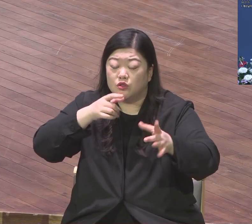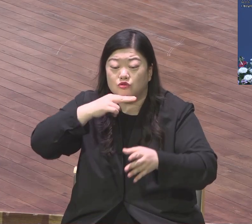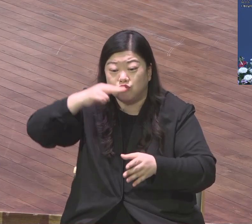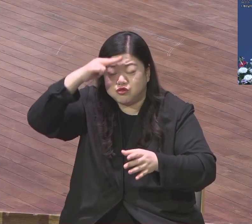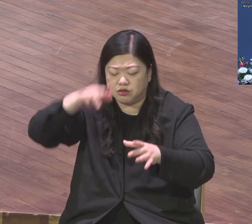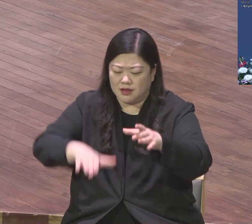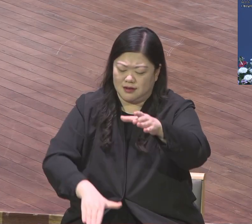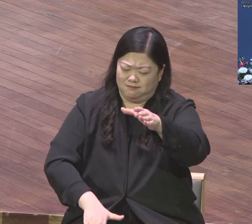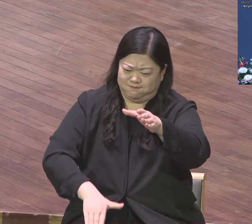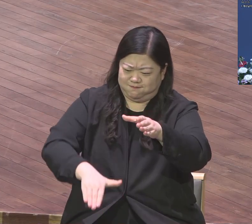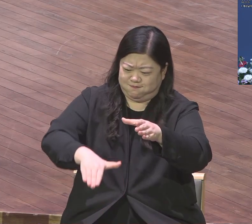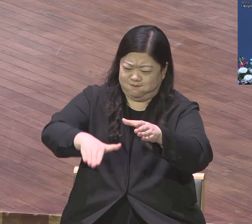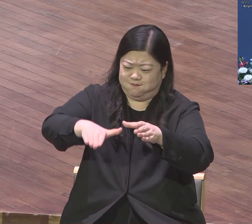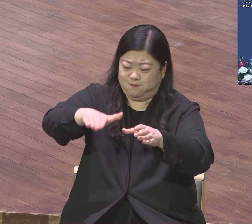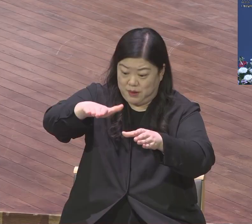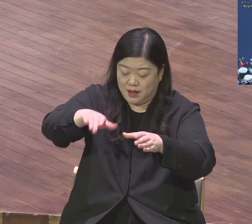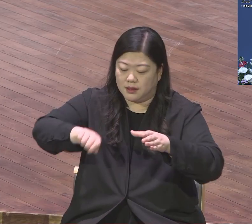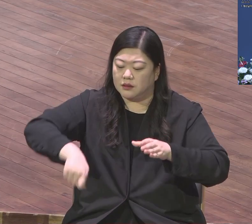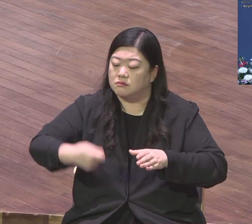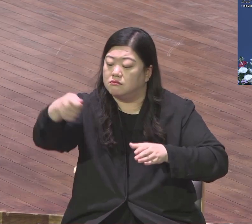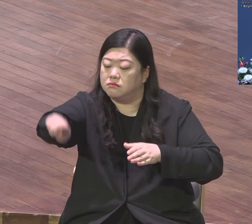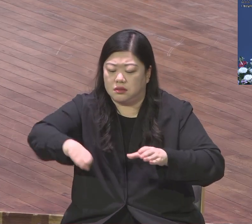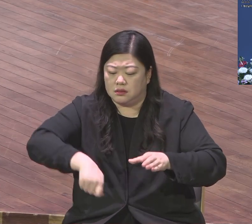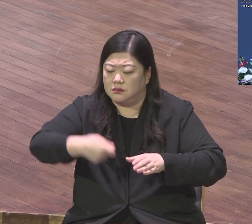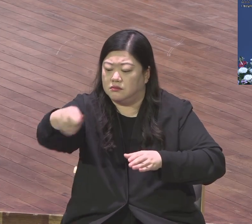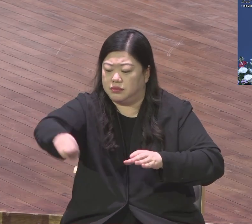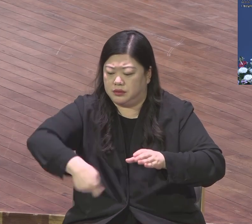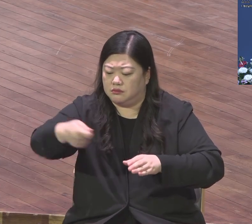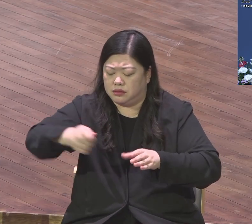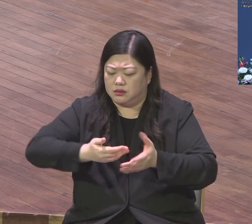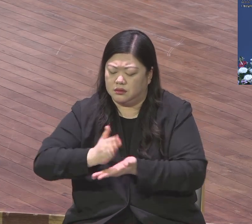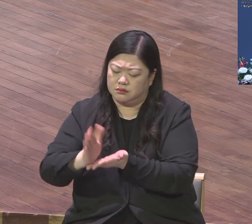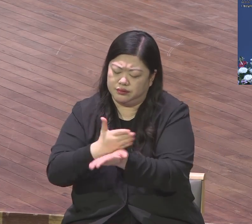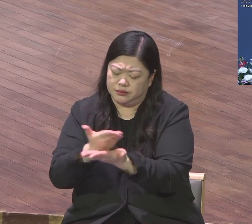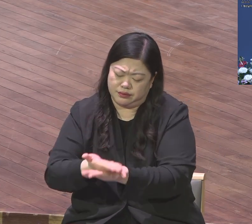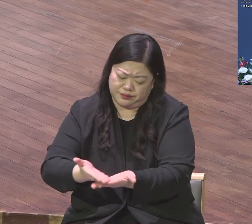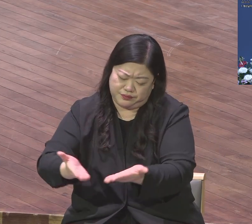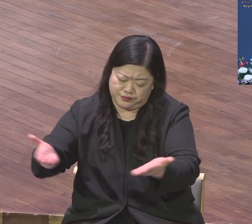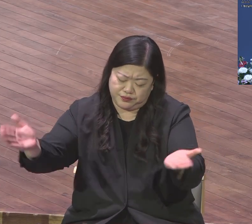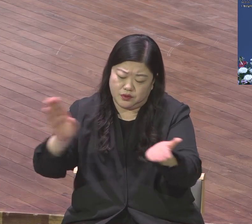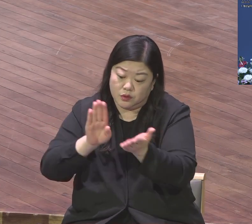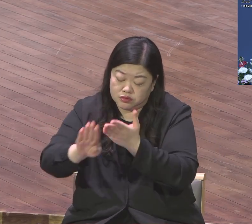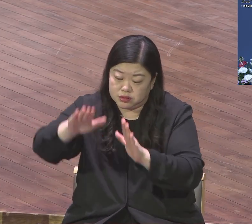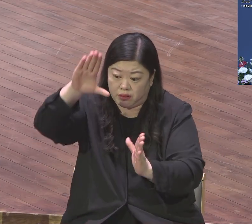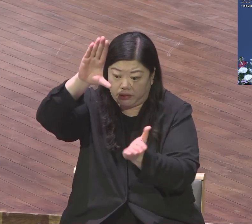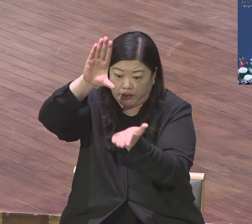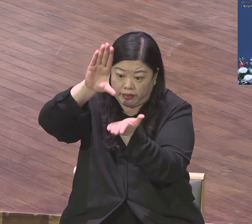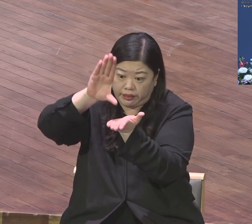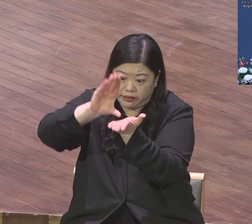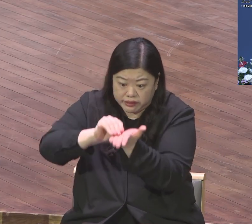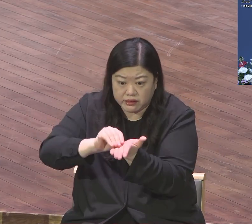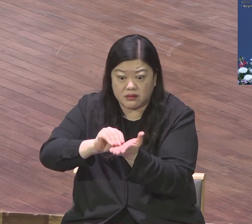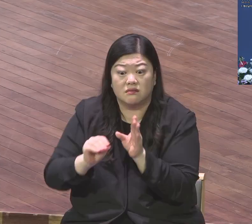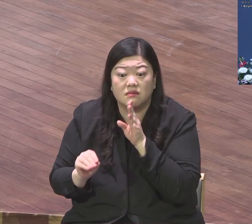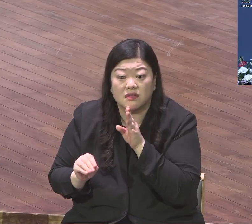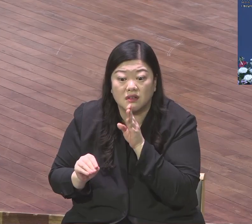떨어지죠. 다시 말하면 세상의 즐거움은 반드시 한계가 있죠.